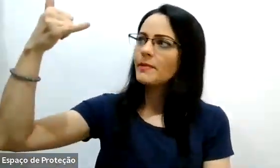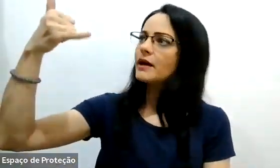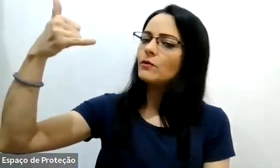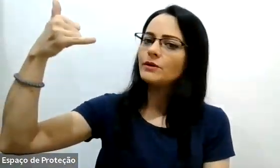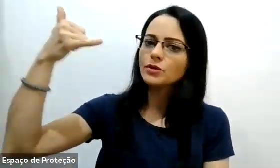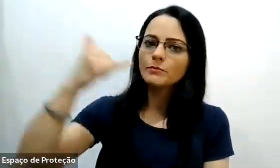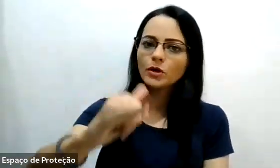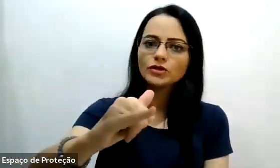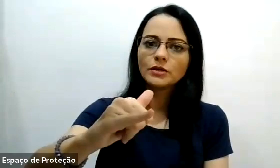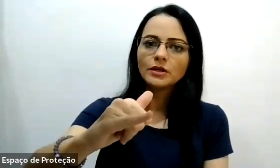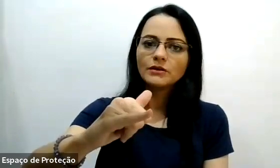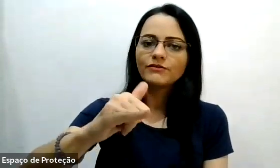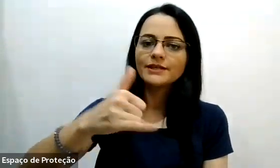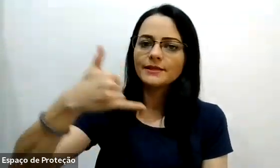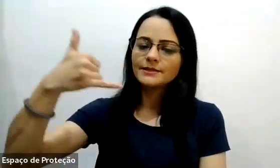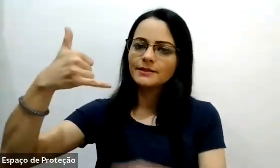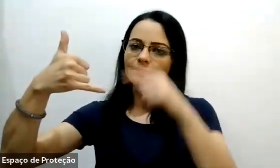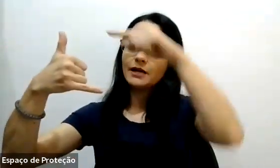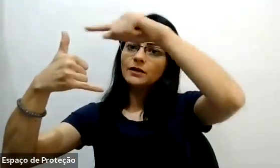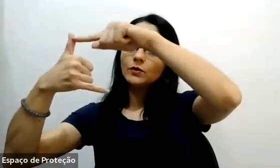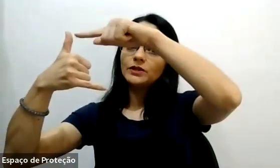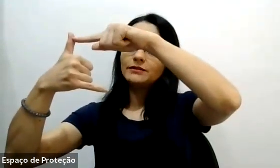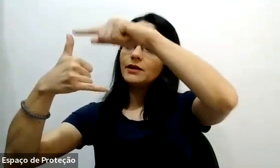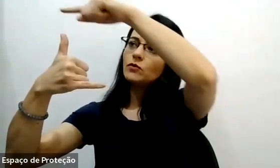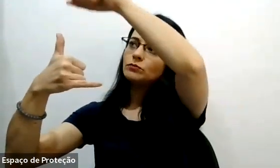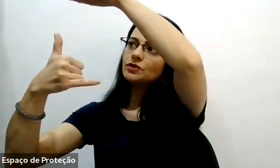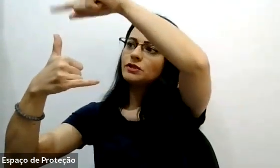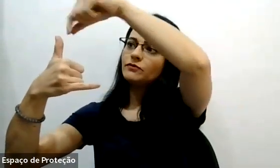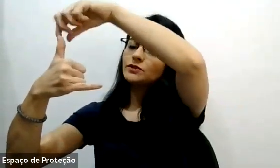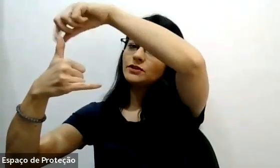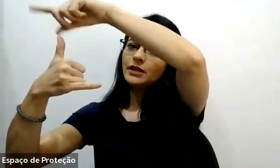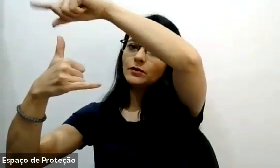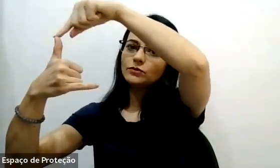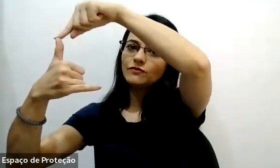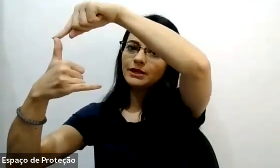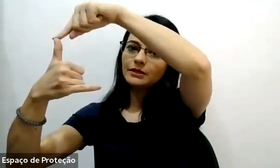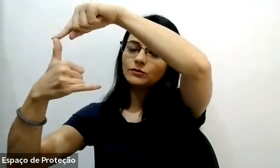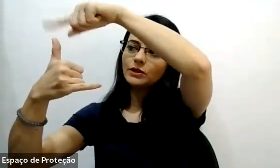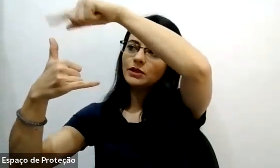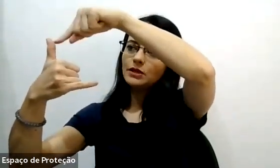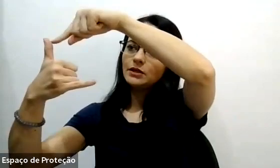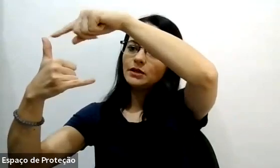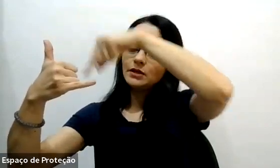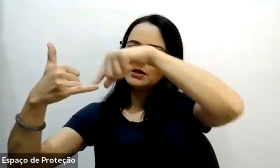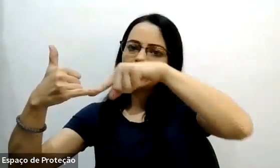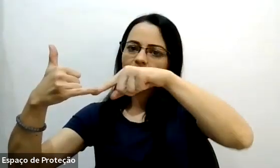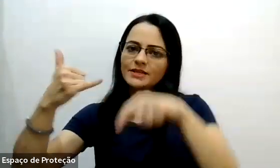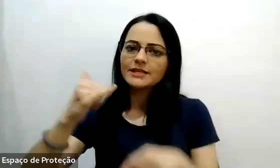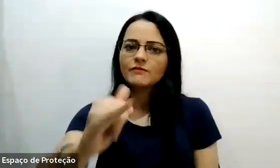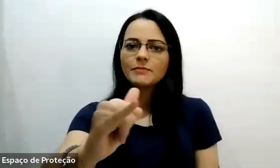pega o Y e pode fazer assim, tá? O dedão, como se fosse Deus falando aqui, e aí a mensagem vai para